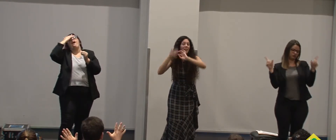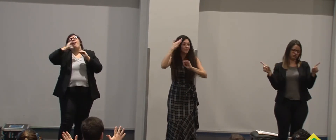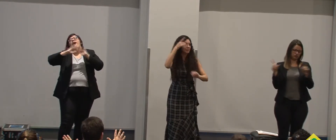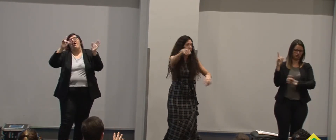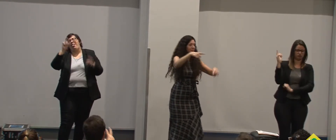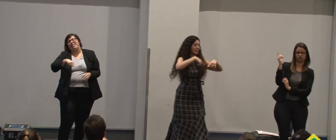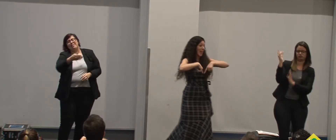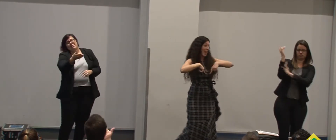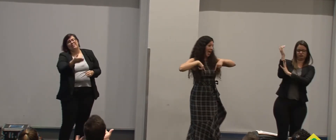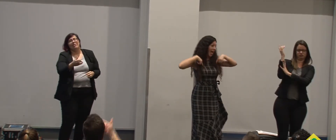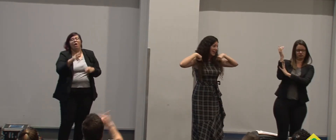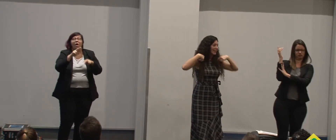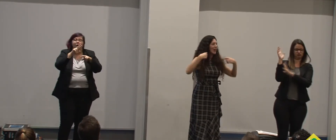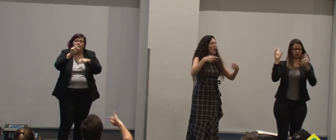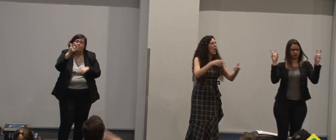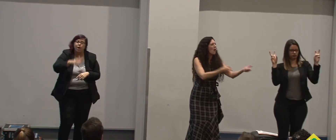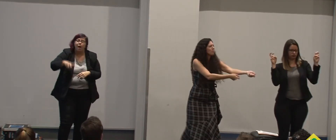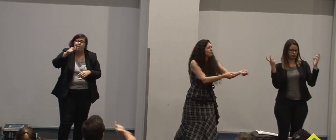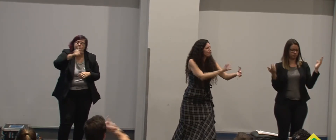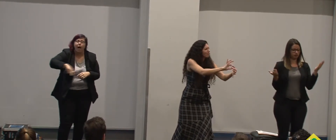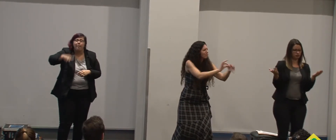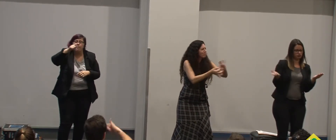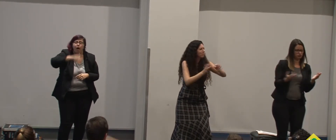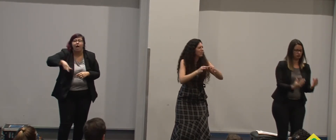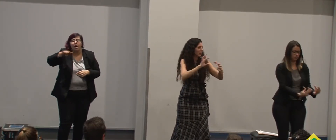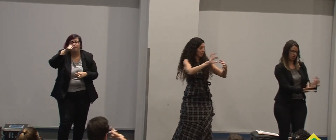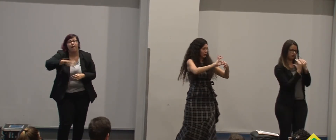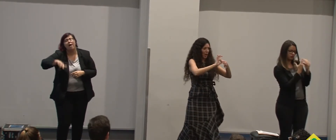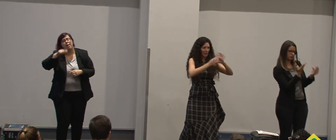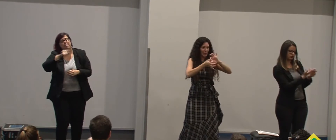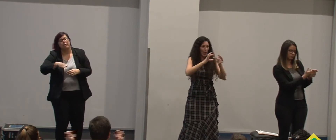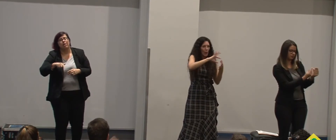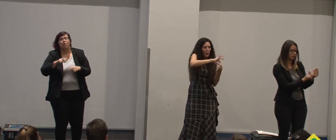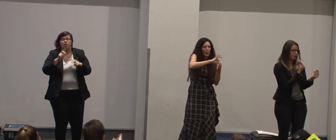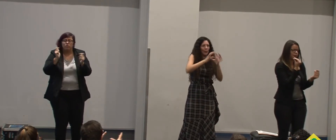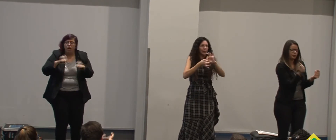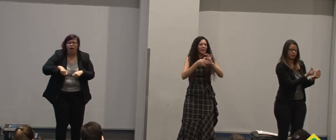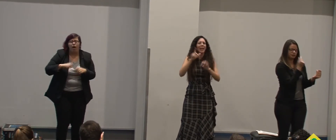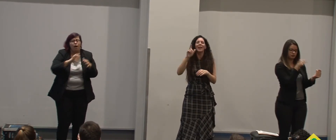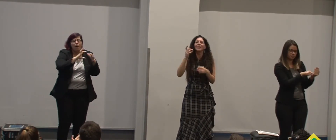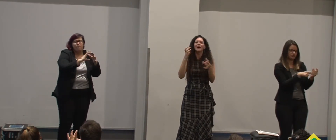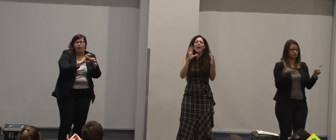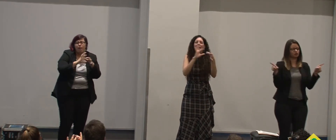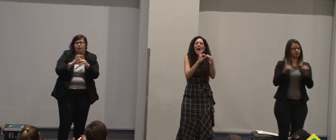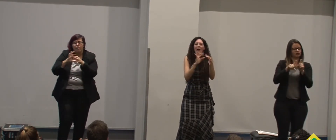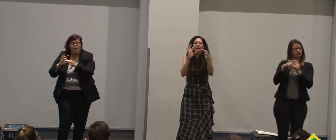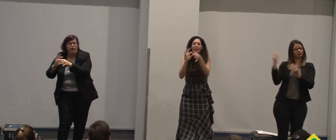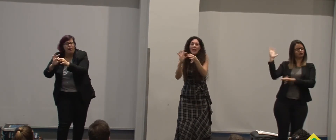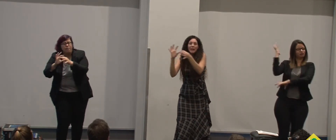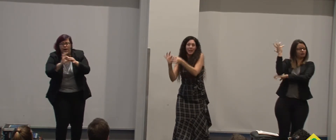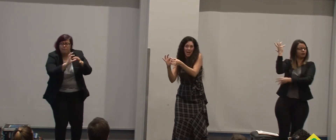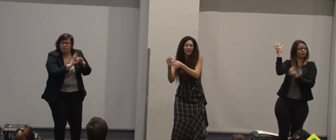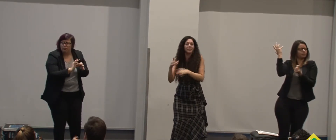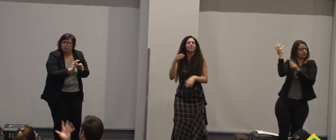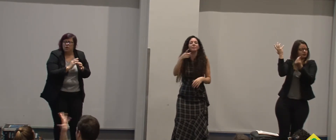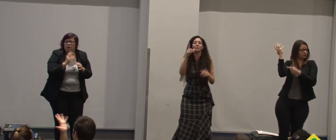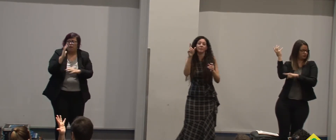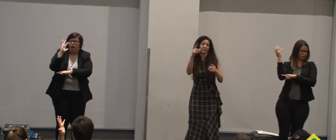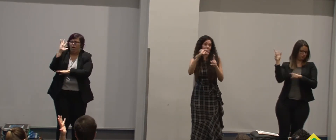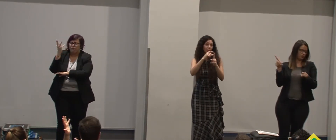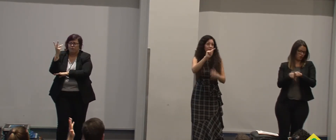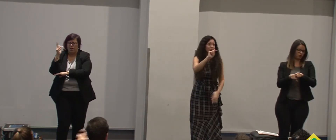aquelas palavras dos 2 idiomas. Então é importante a gente fazer esse